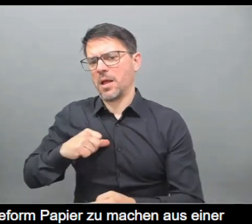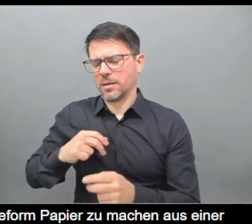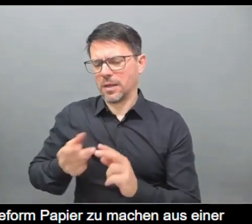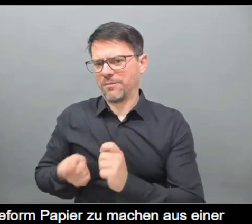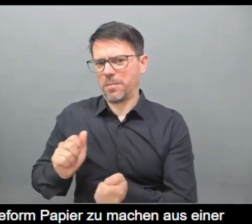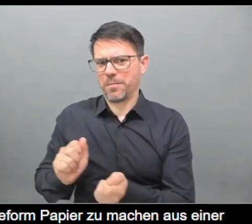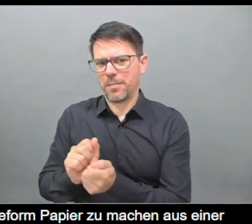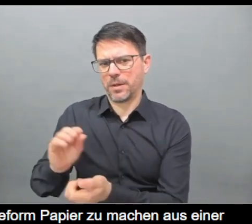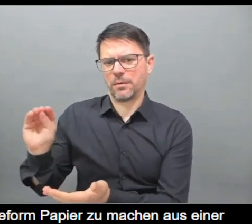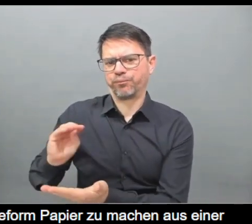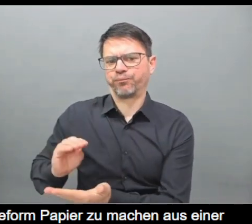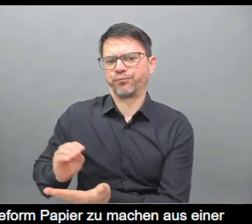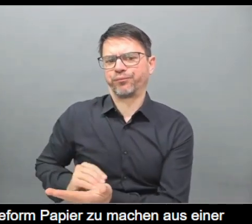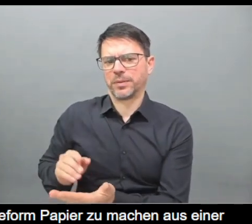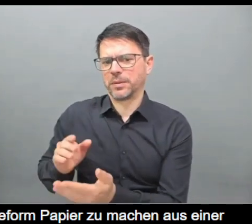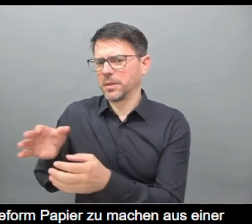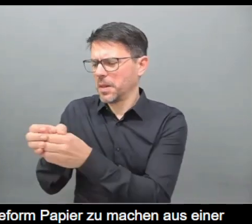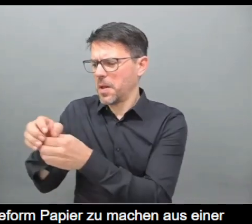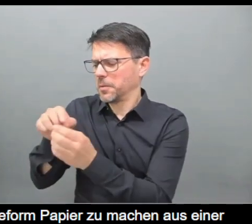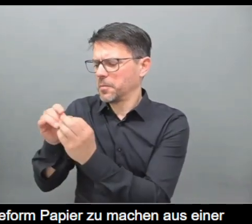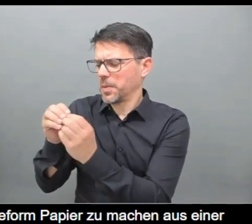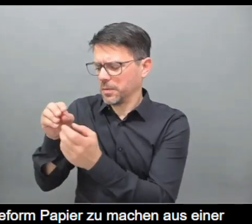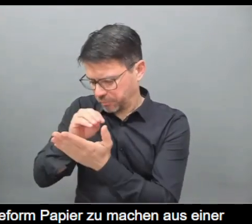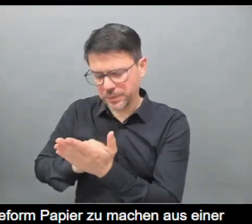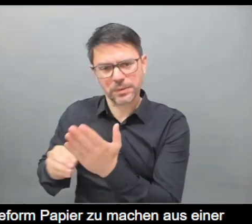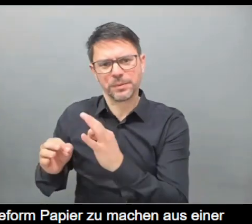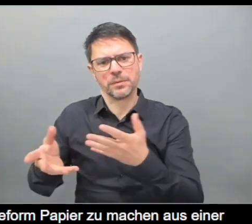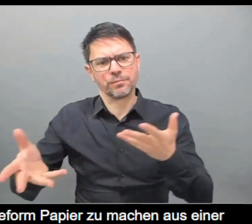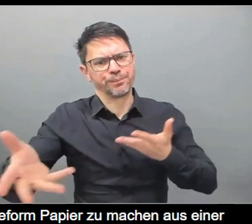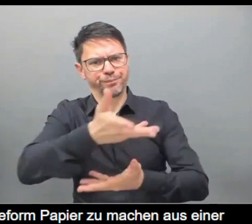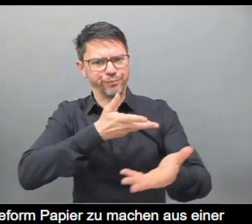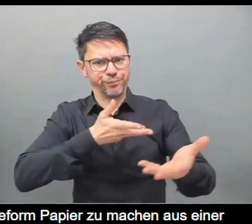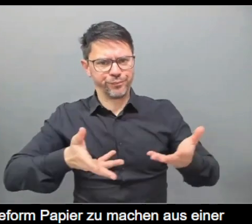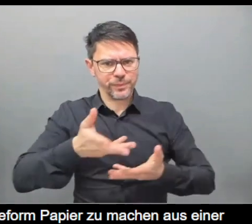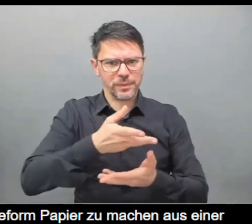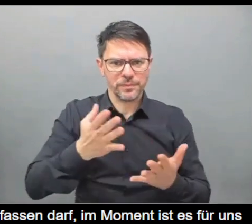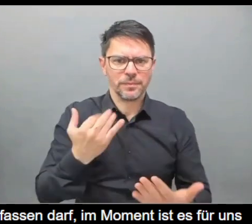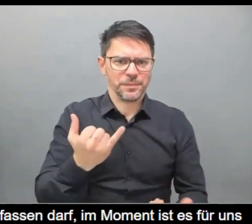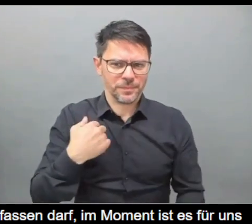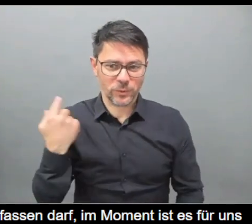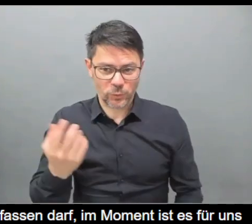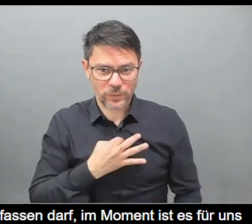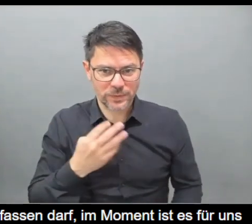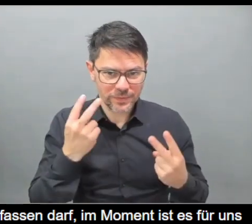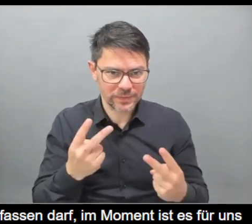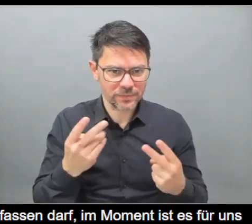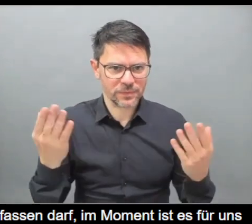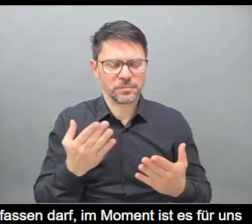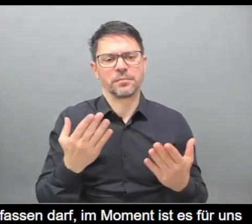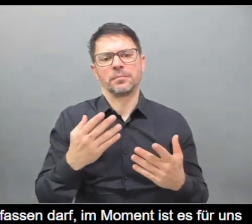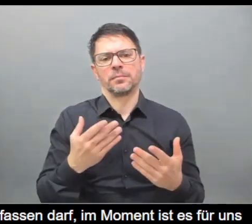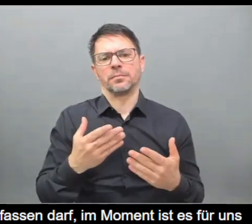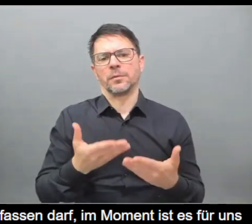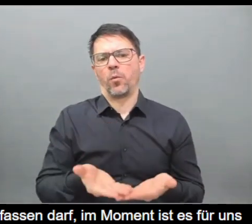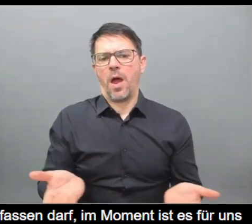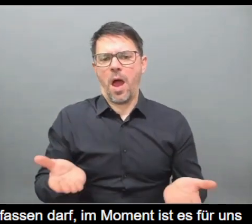Punkt. Der zweite Punkt ist, wie gesagt, Neustart-Reformkommission in der Hoheit Bund-Länder, die sich dort gemeinsam einigen müssen mit